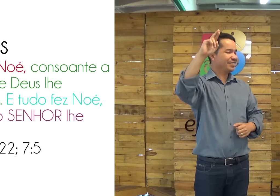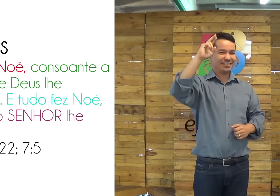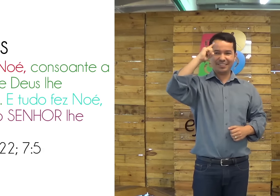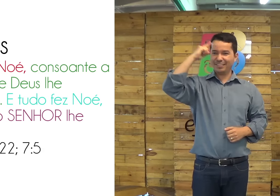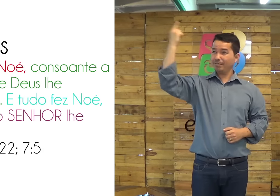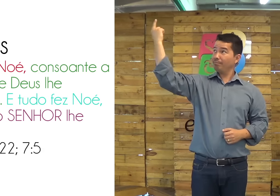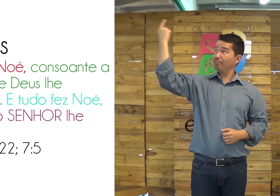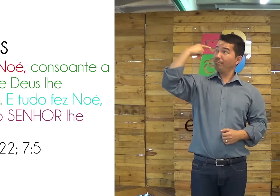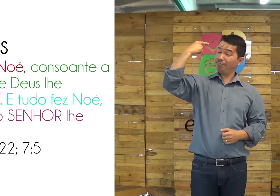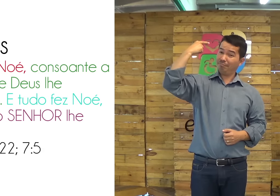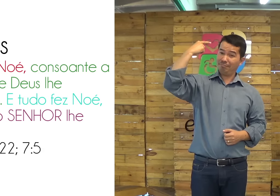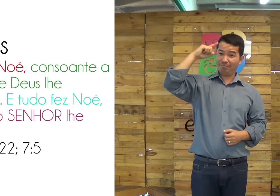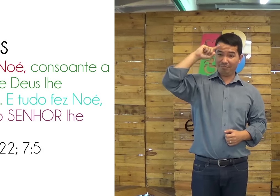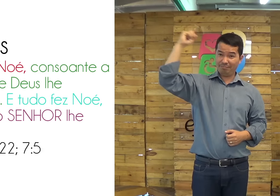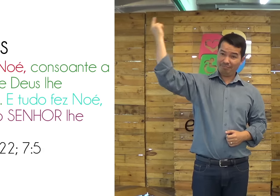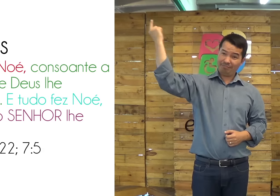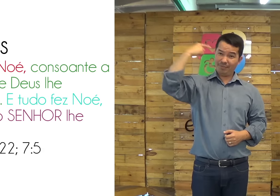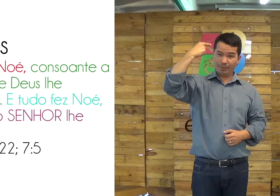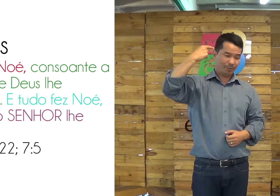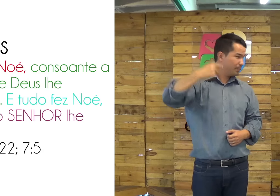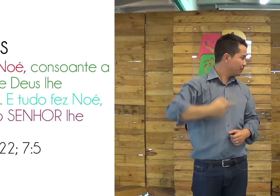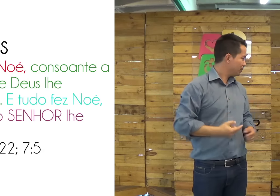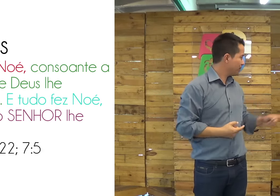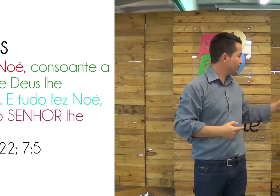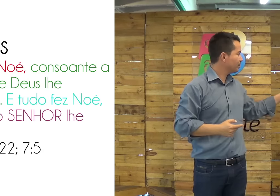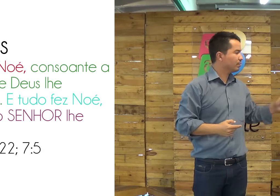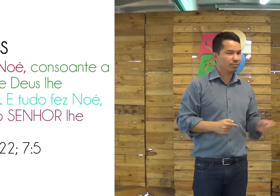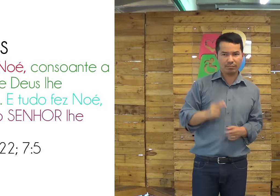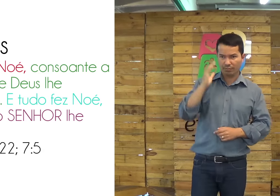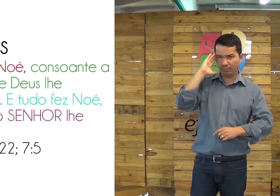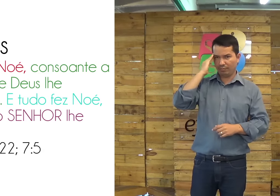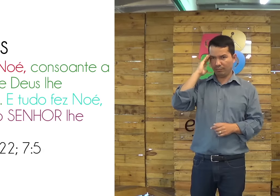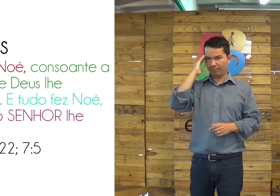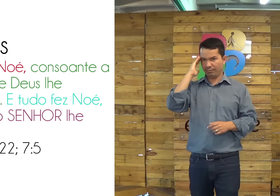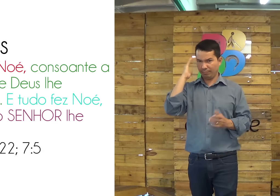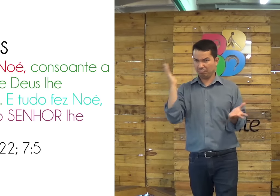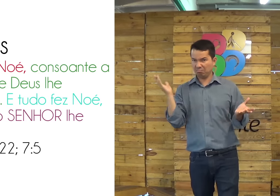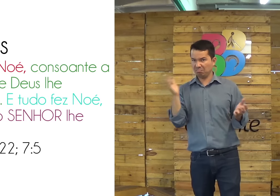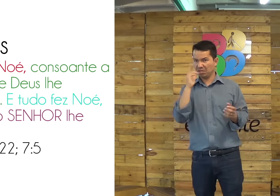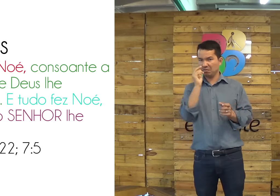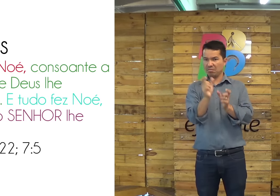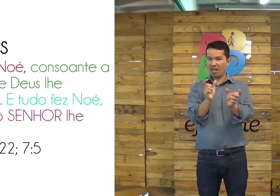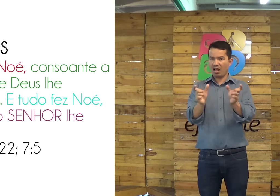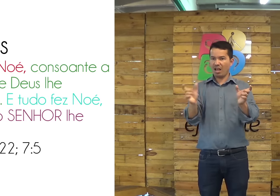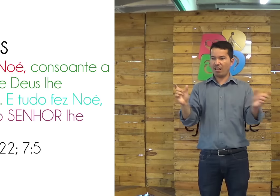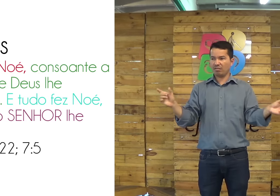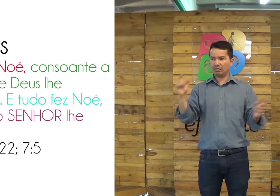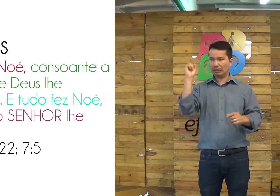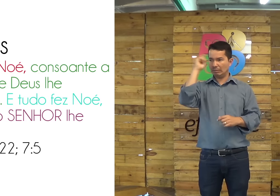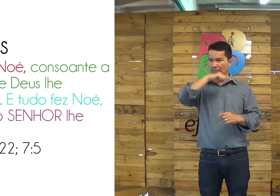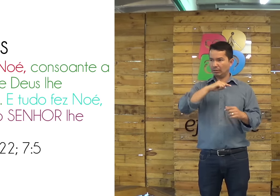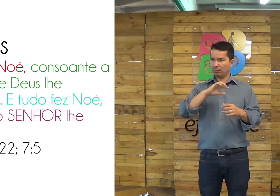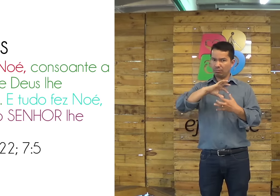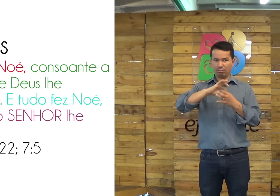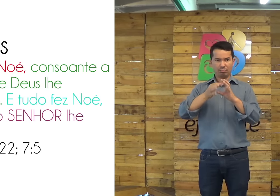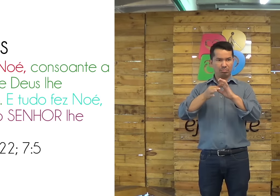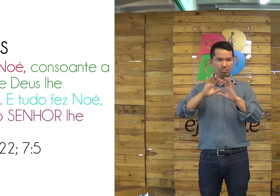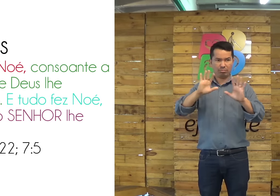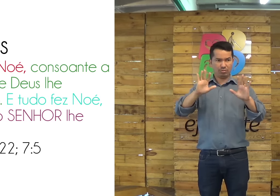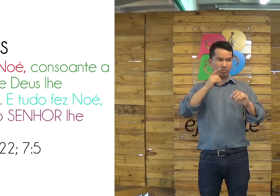me ordenara tá lá entenderam né as palavras aqui parecem